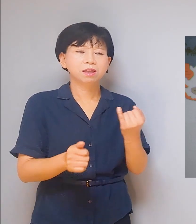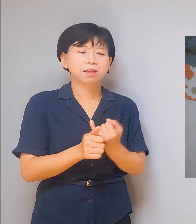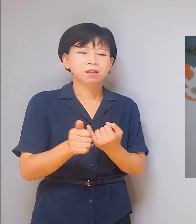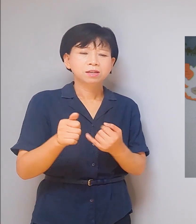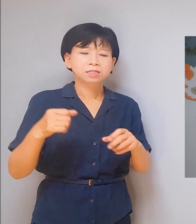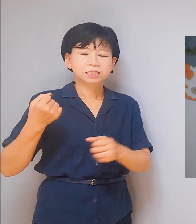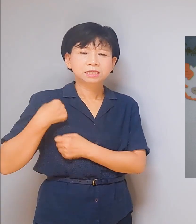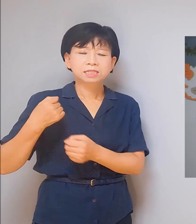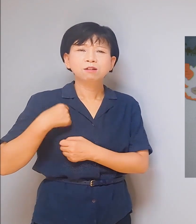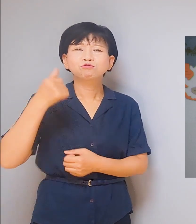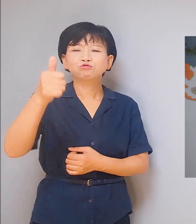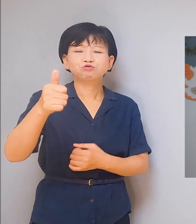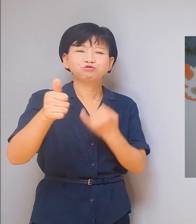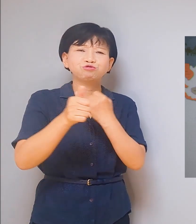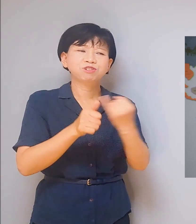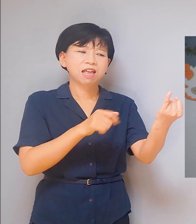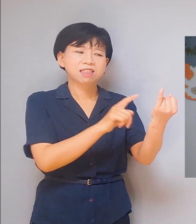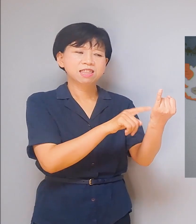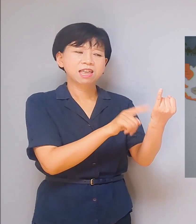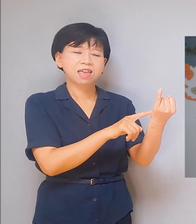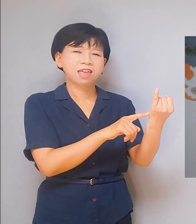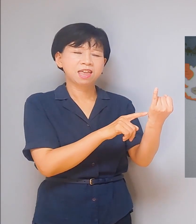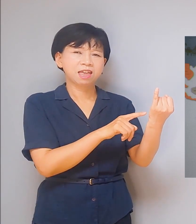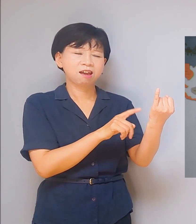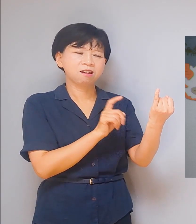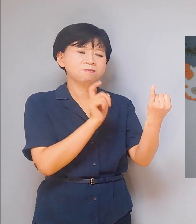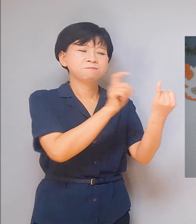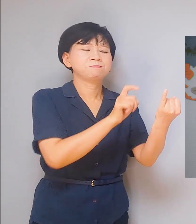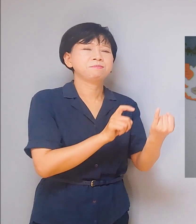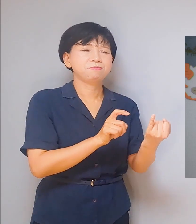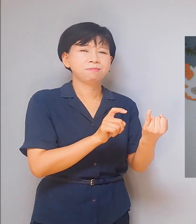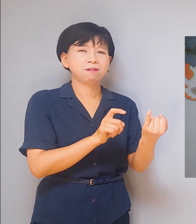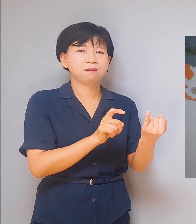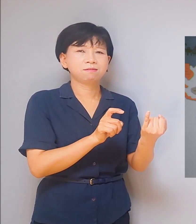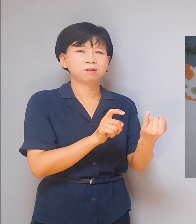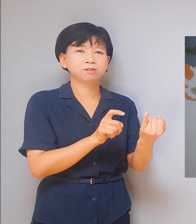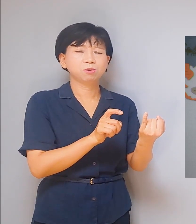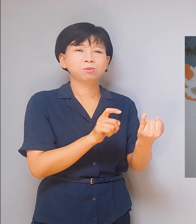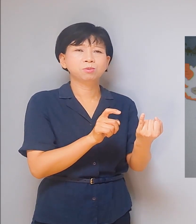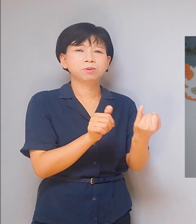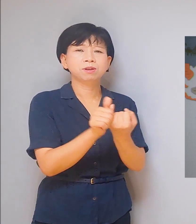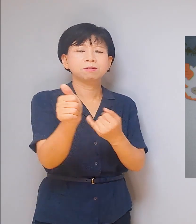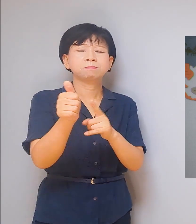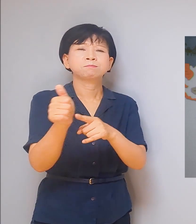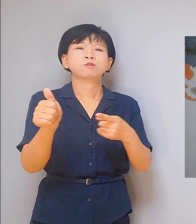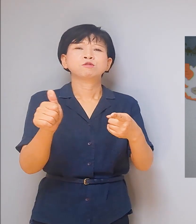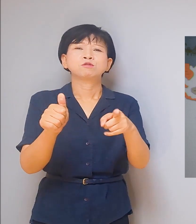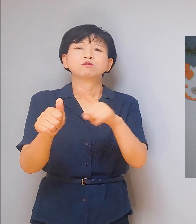그 아내를 자기 아내로 삼는 어처구니 없는 큰 죄를 저질렀습니다.